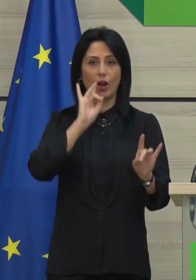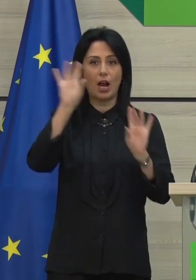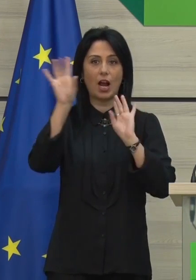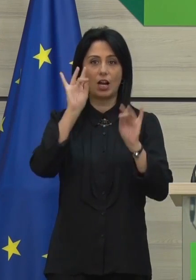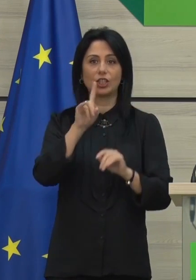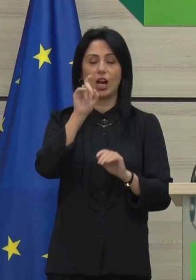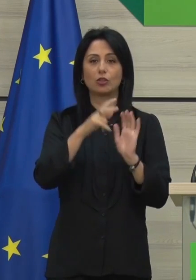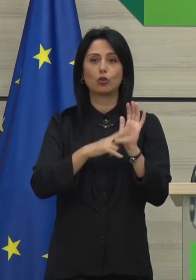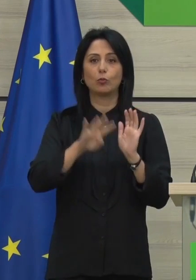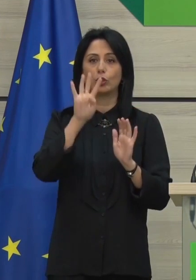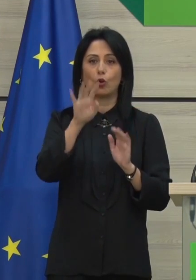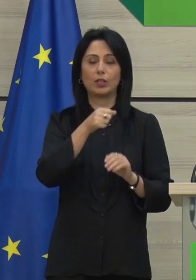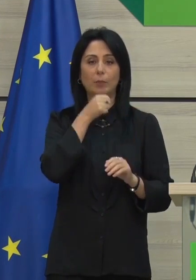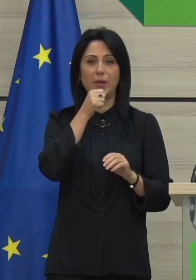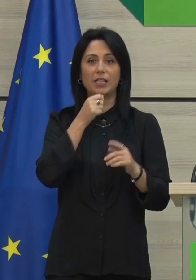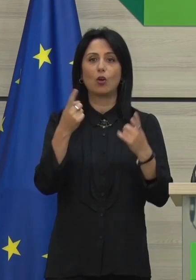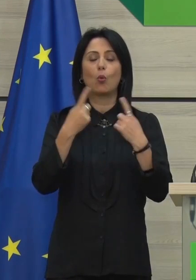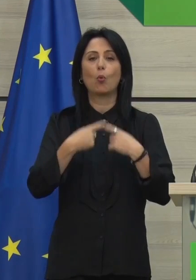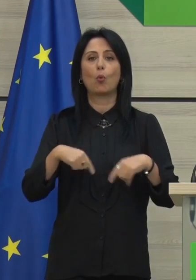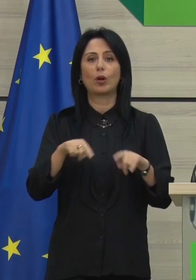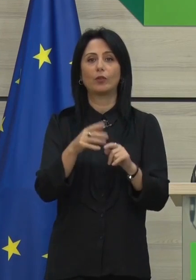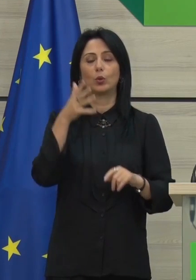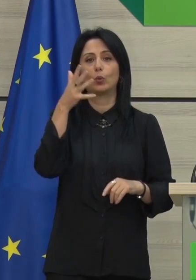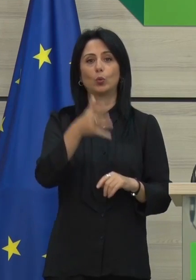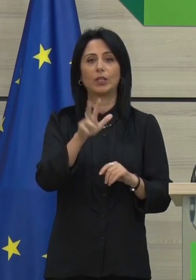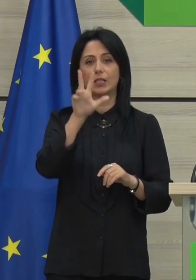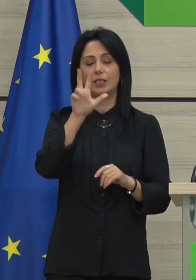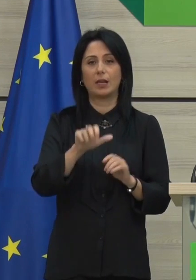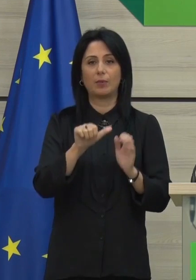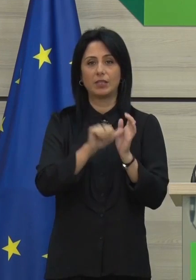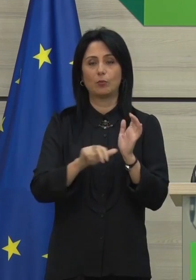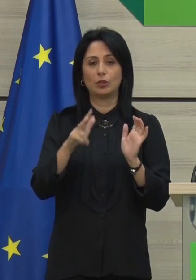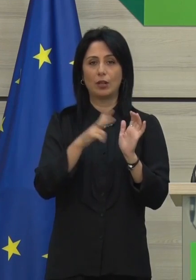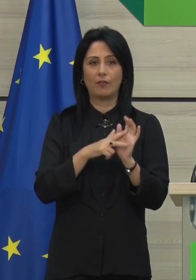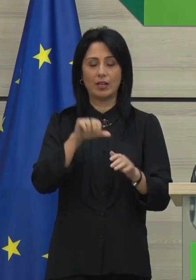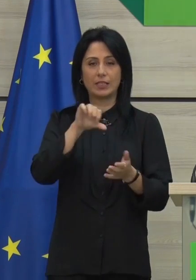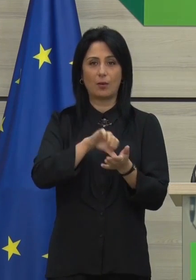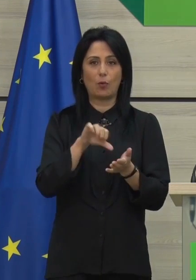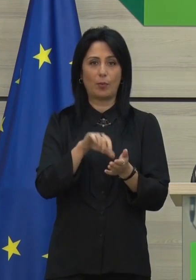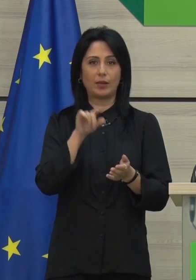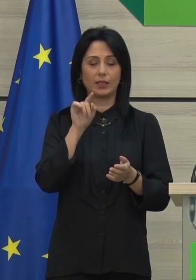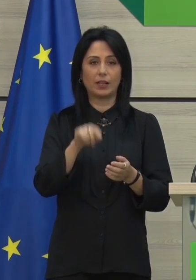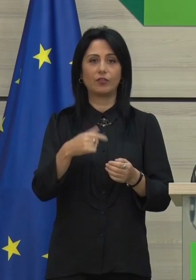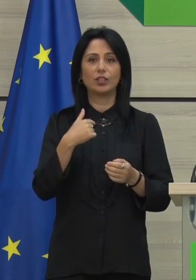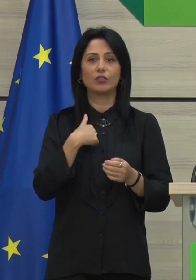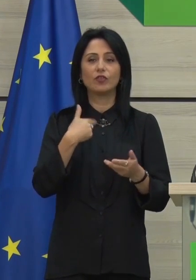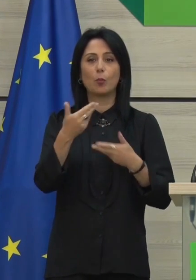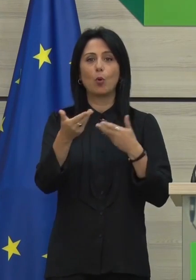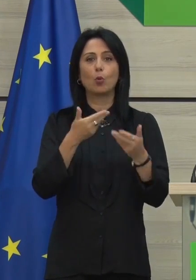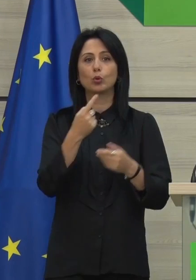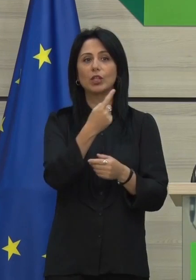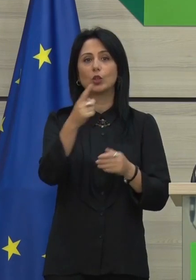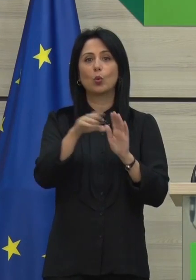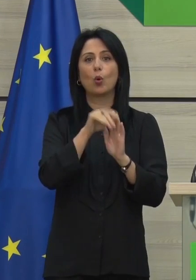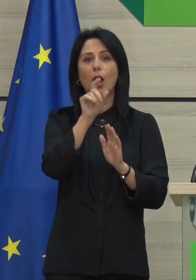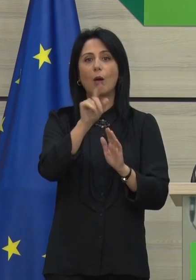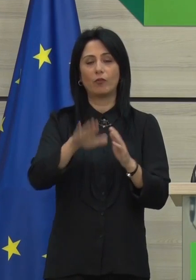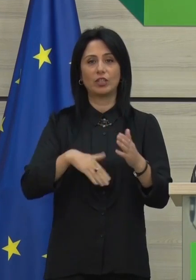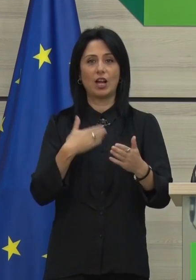აშუქებს 184 მედია ორგანიზაციის 5368 წარმომადგენელი. ჩვენ მოუწოდებთ თითოეულ